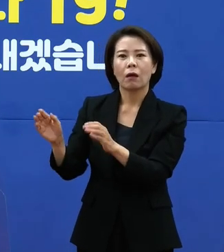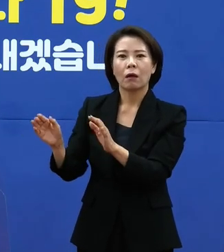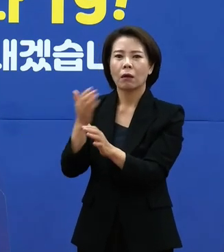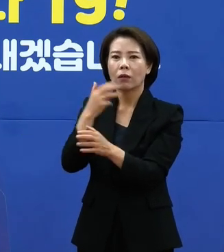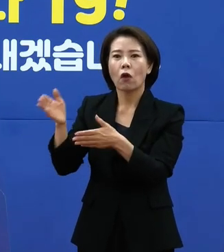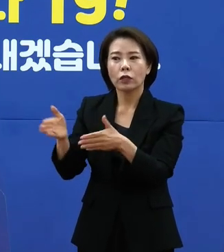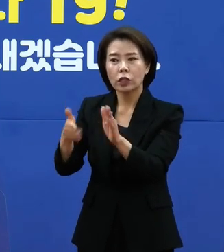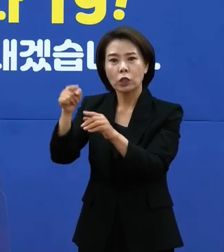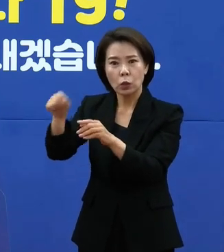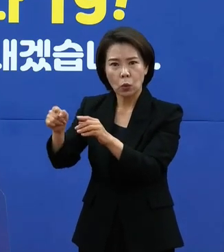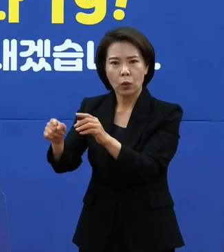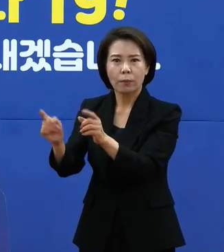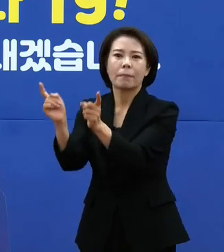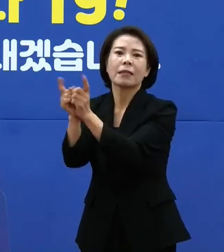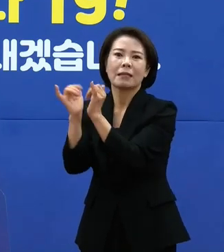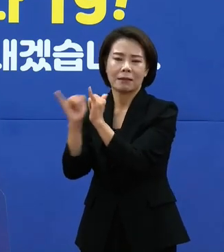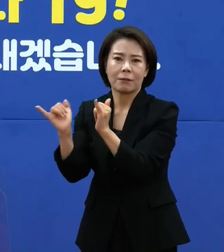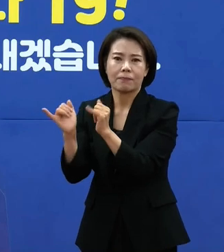1666번 확진자의 접촉자입니다.